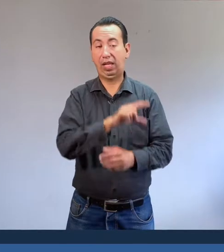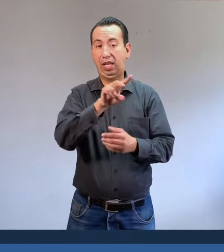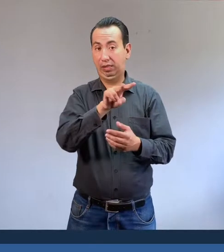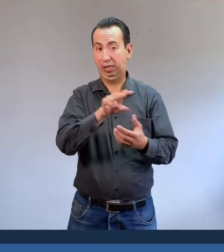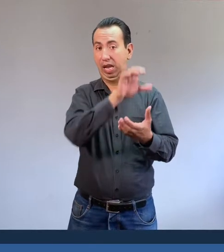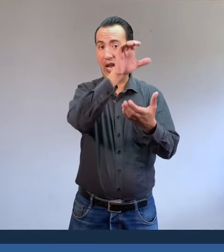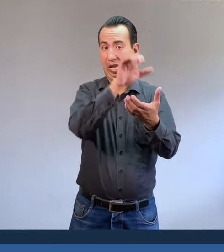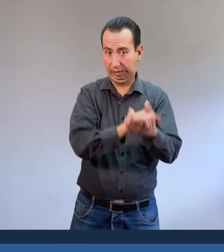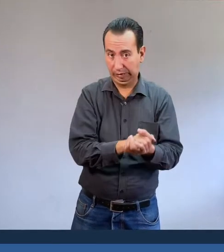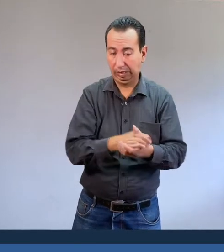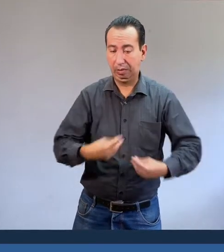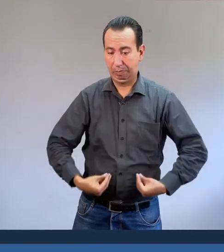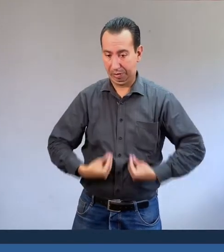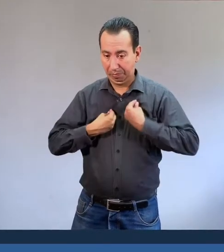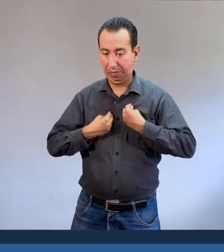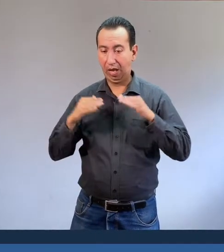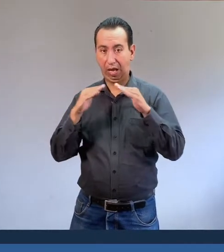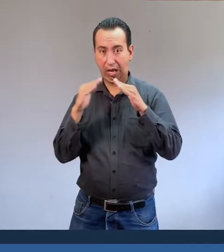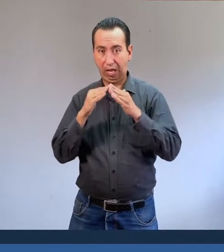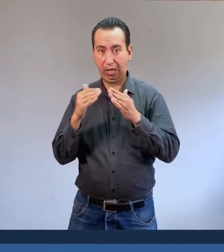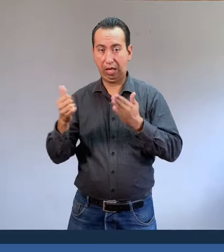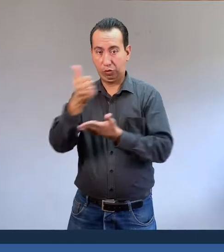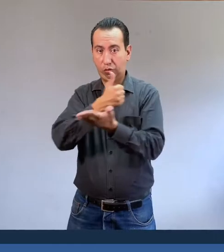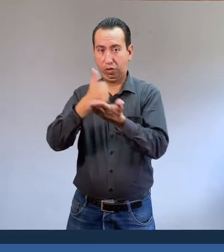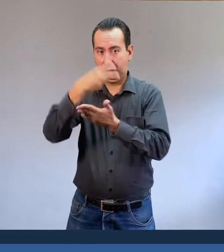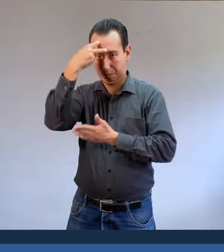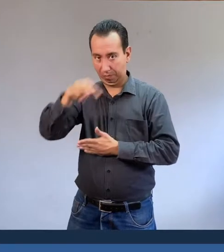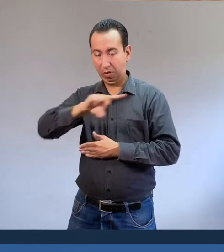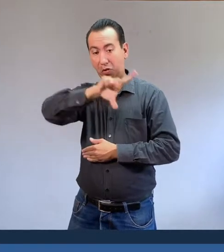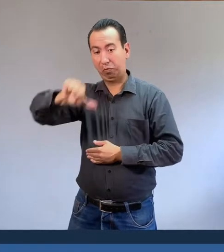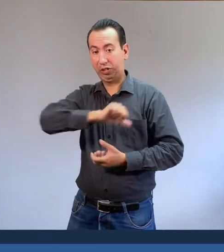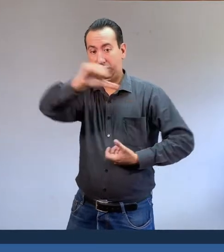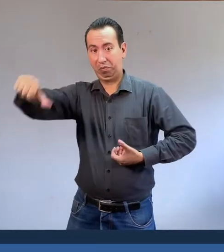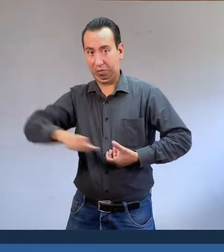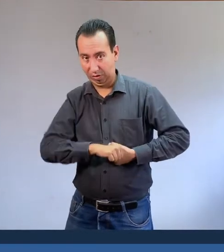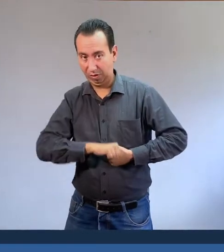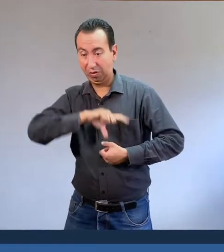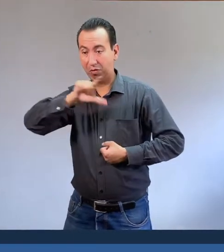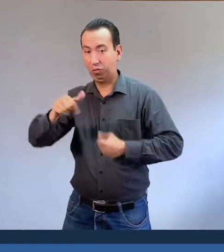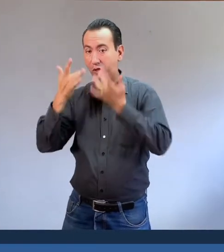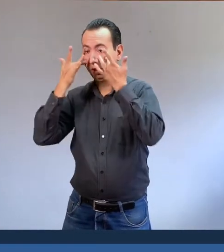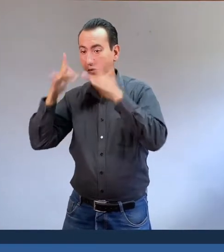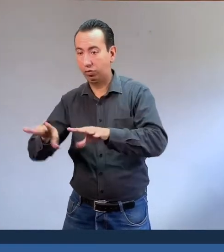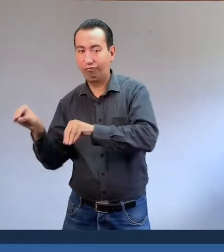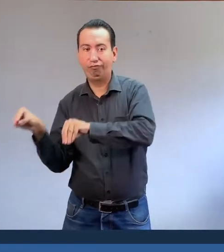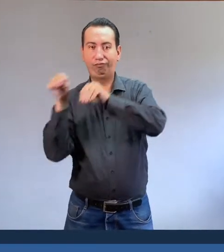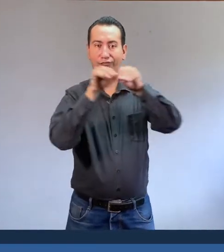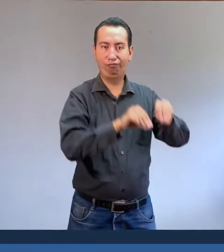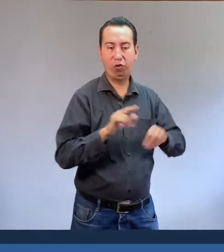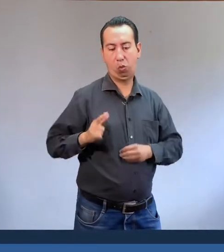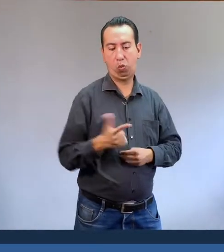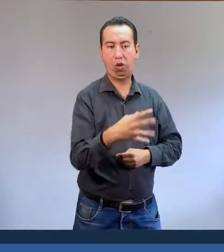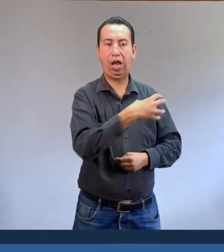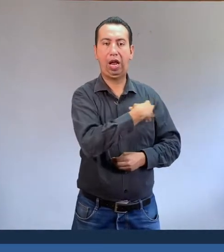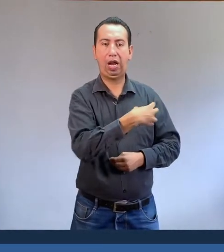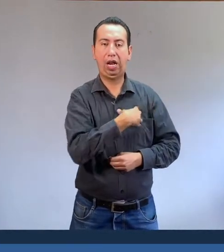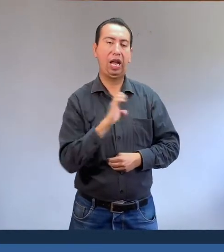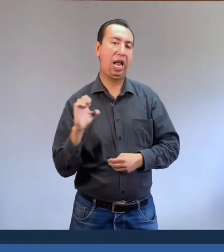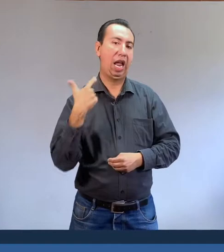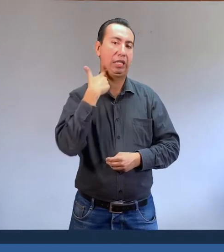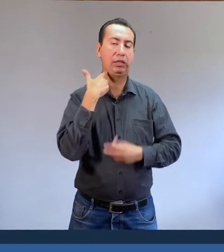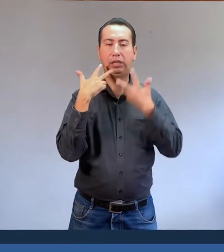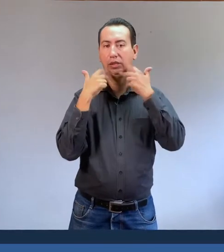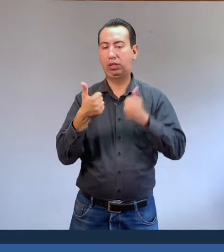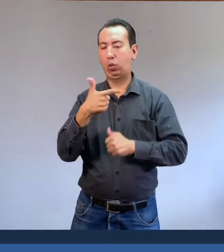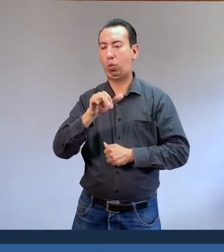Luego de vivir unos años en Ciudad de México y en San Miguel de Allende, Olga y José se mudaron a vivir a Guanajuato capital, a la ex hacienda